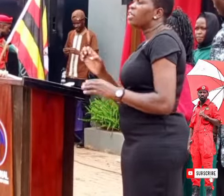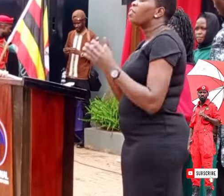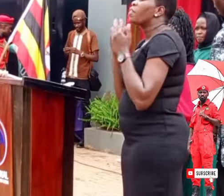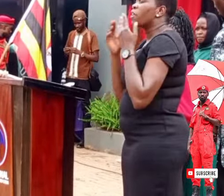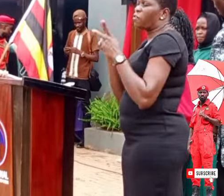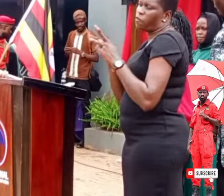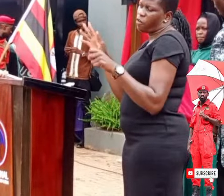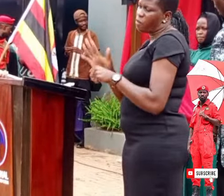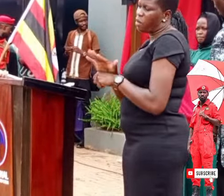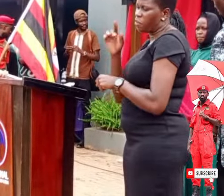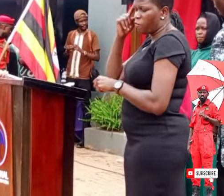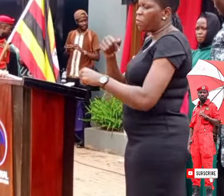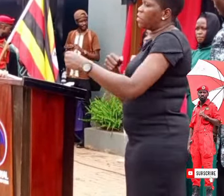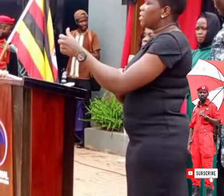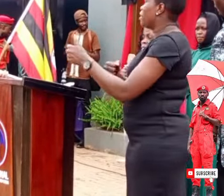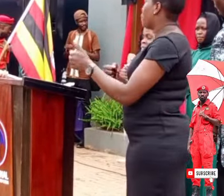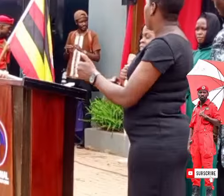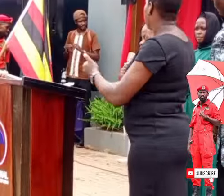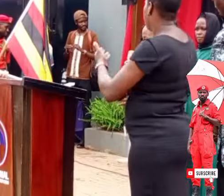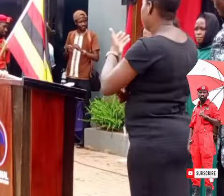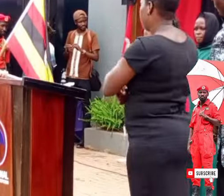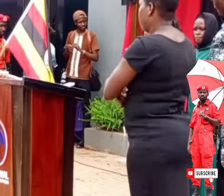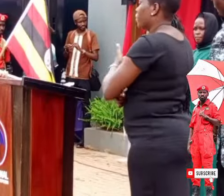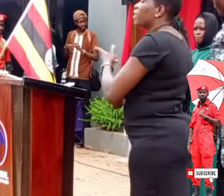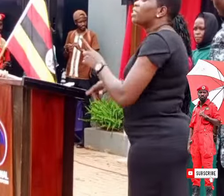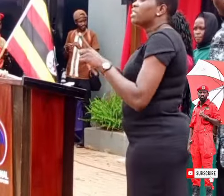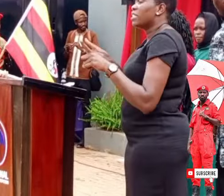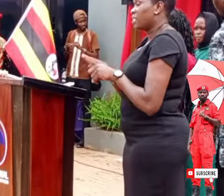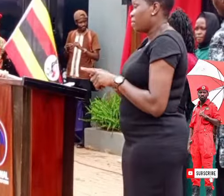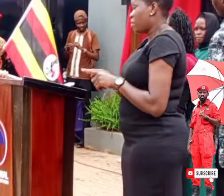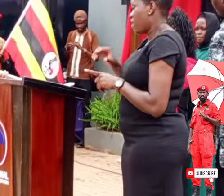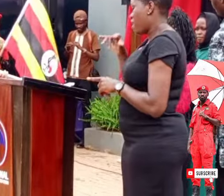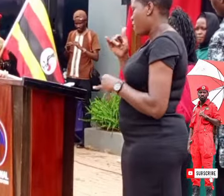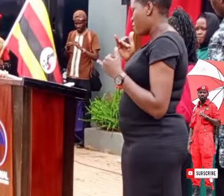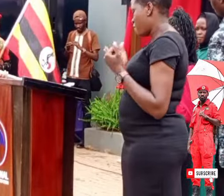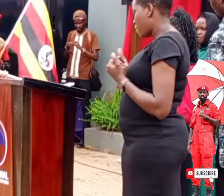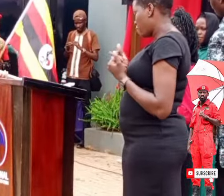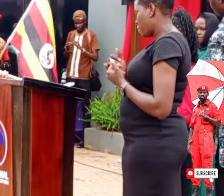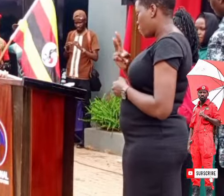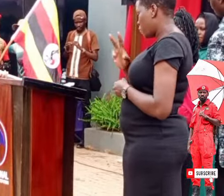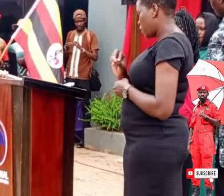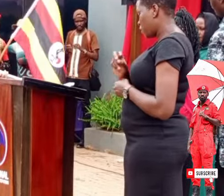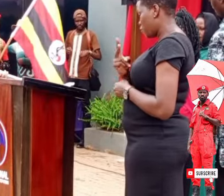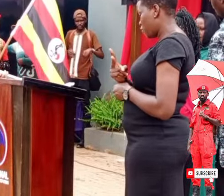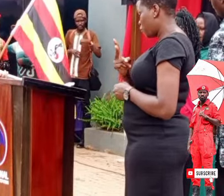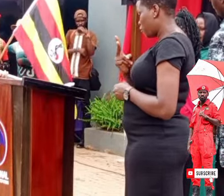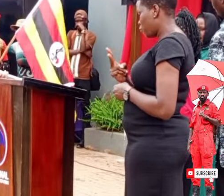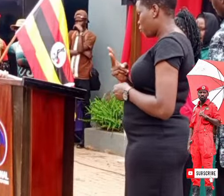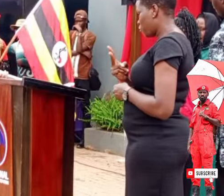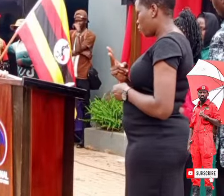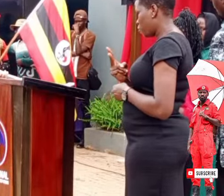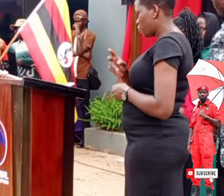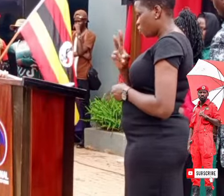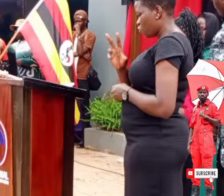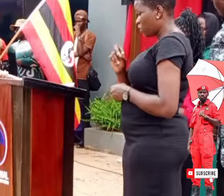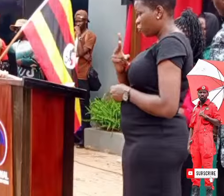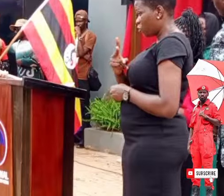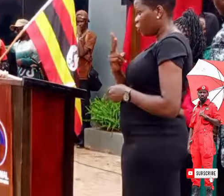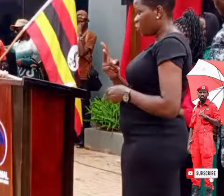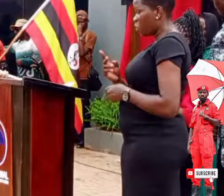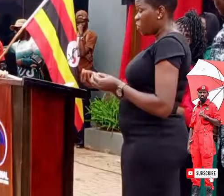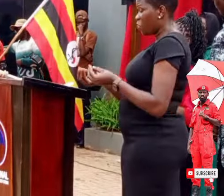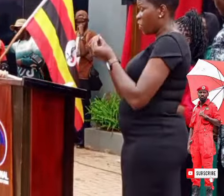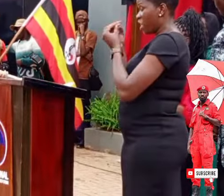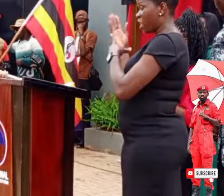Ennyo mwebalire ddala okumbeererawo pozinesa nina amawulire ge nasirikira 2022 gantusibako 2022